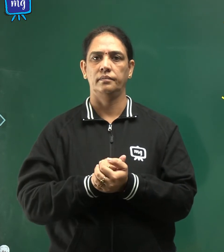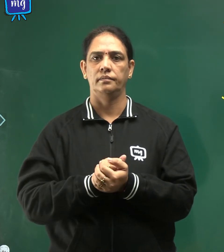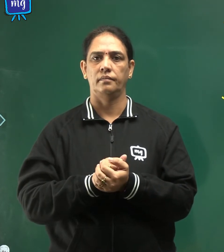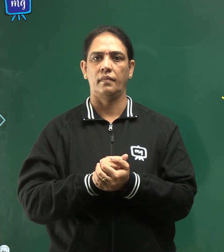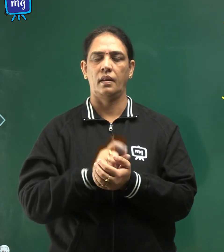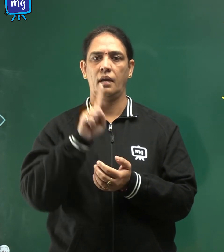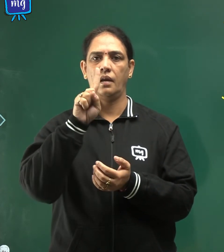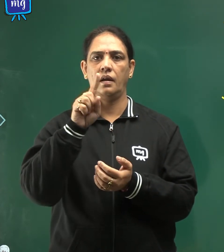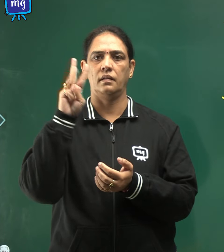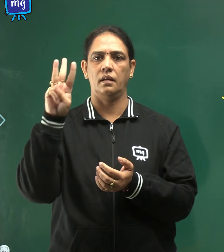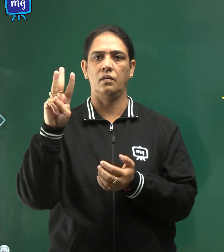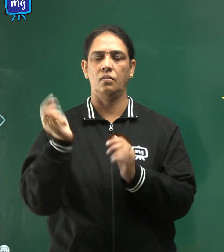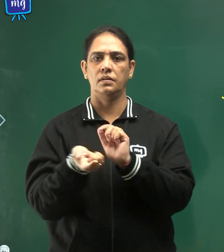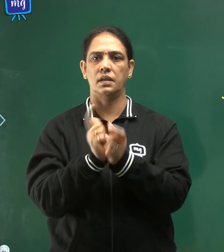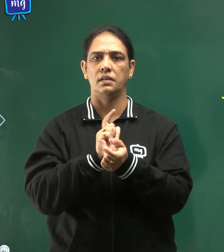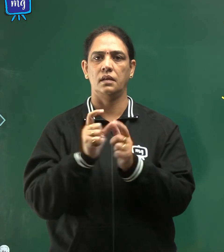13 को बदलेंगे